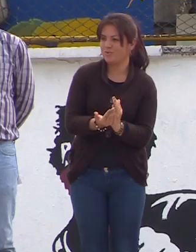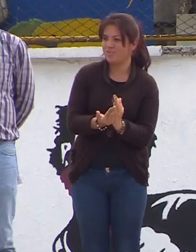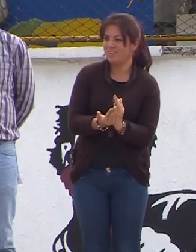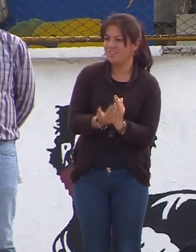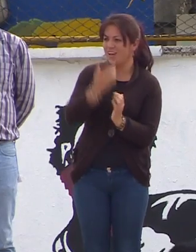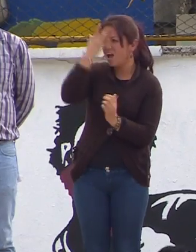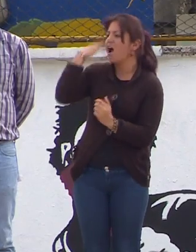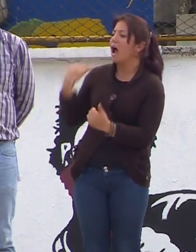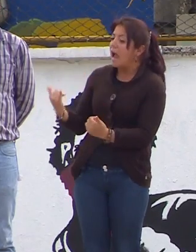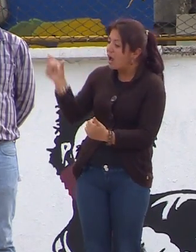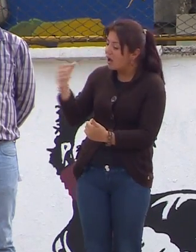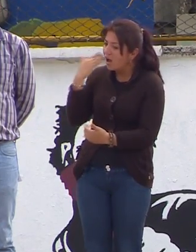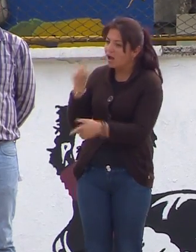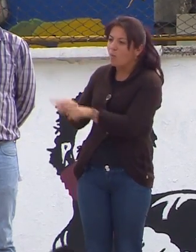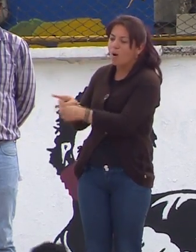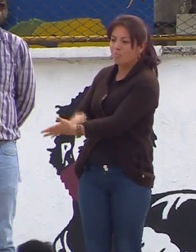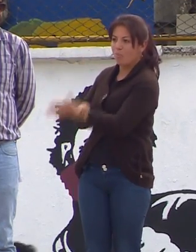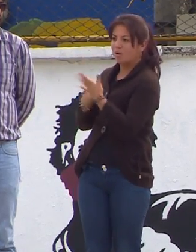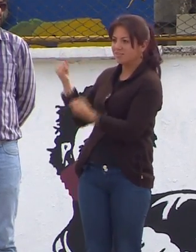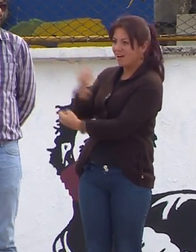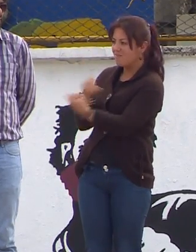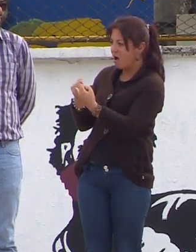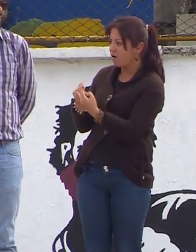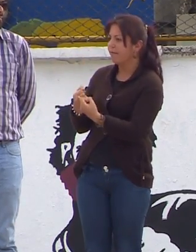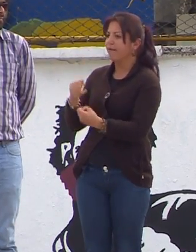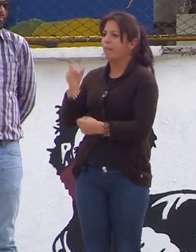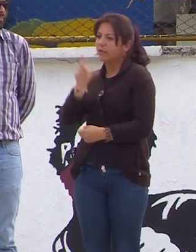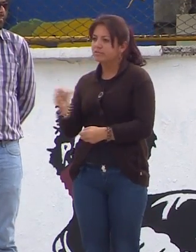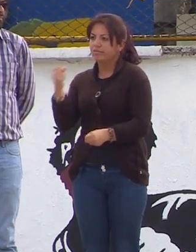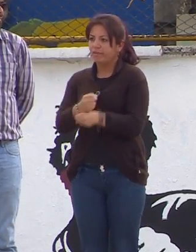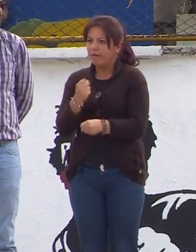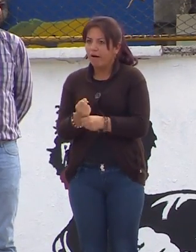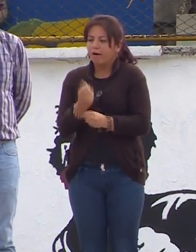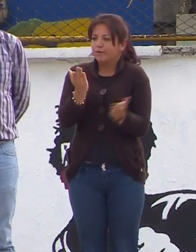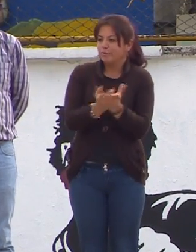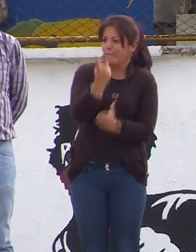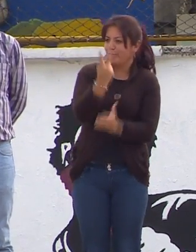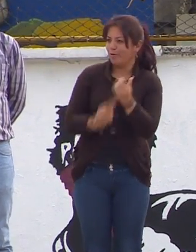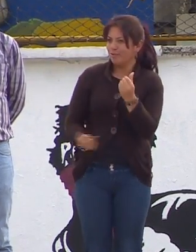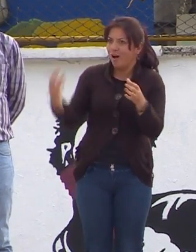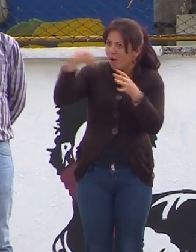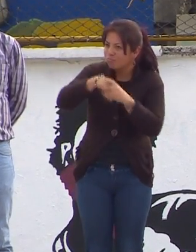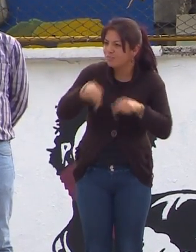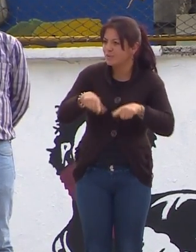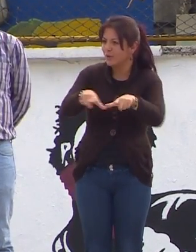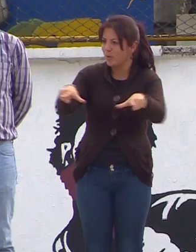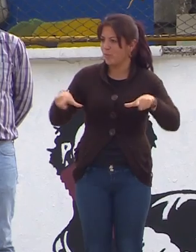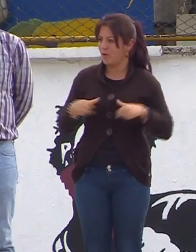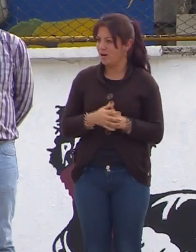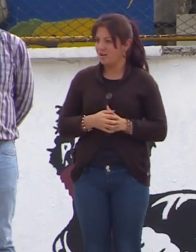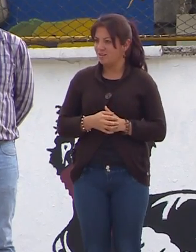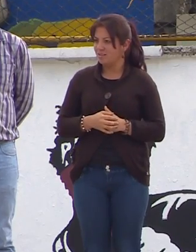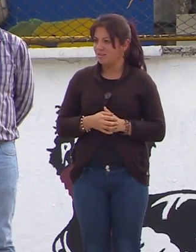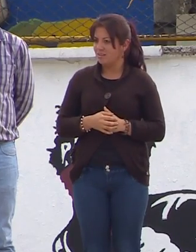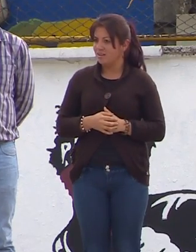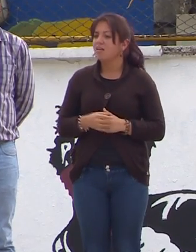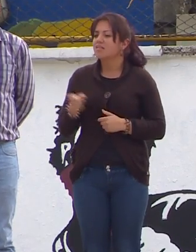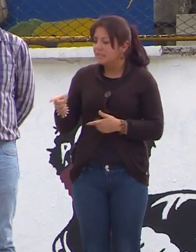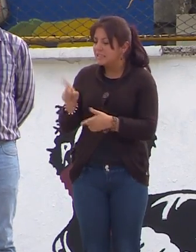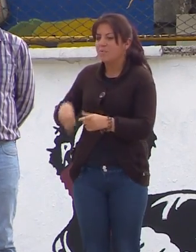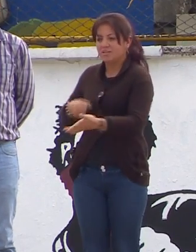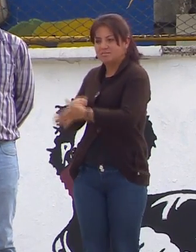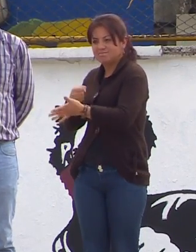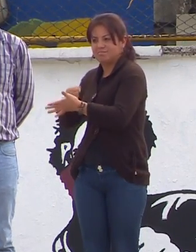estudiando en nuestro propio claustro. Y allí también iremos a la